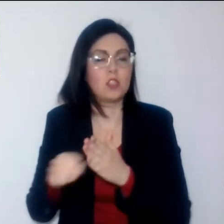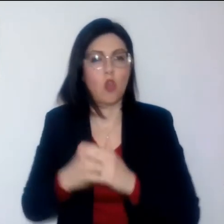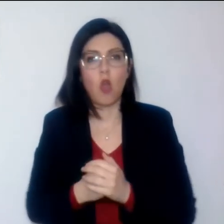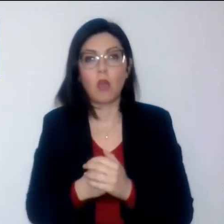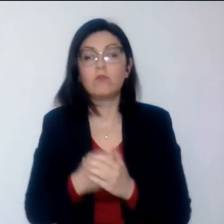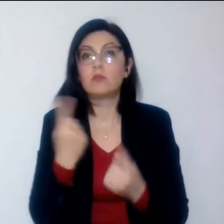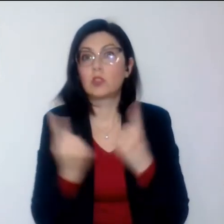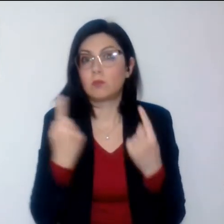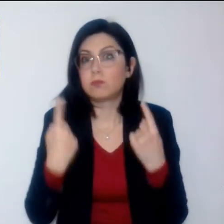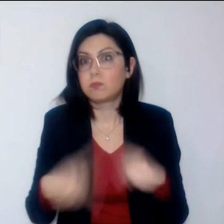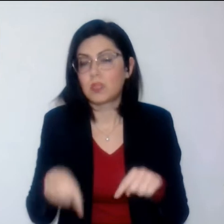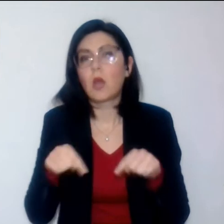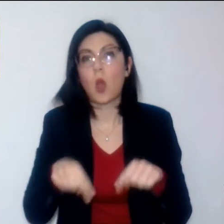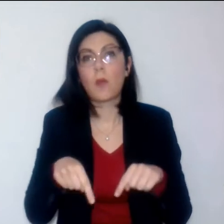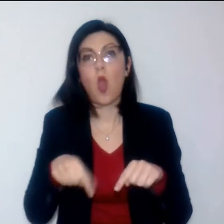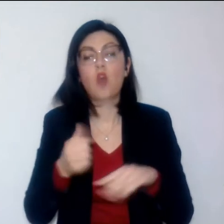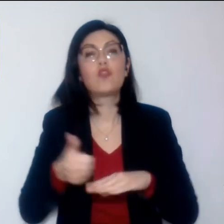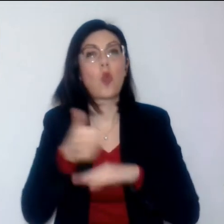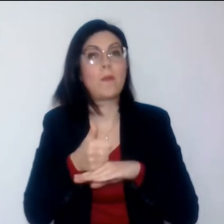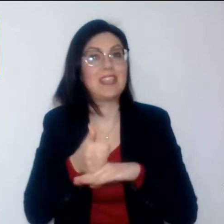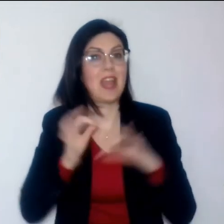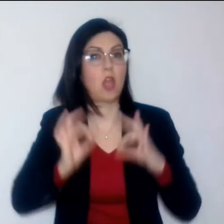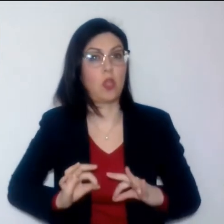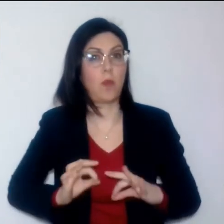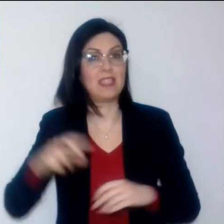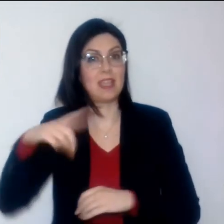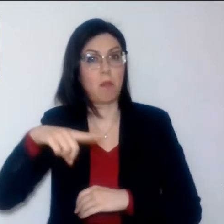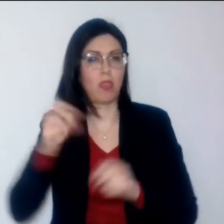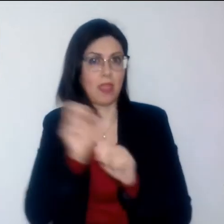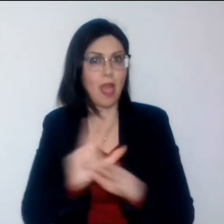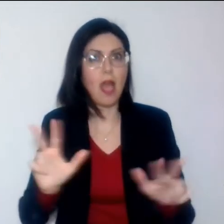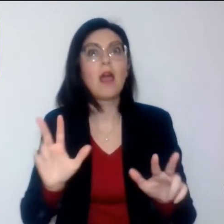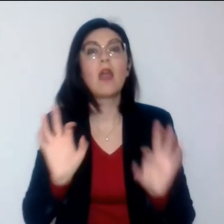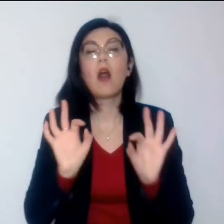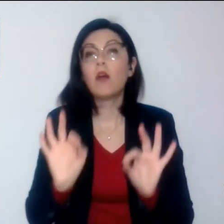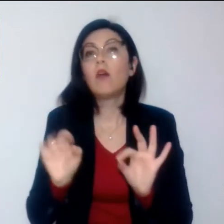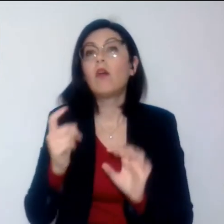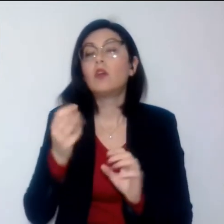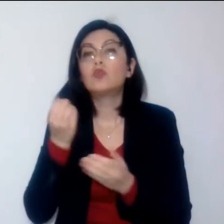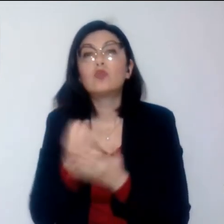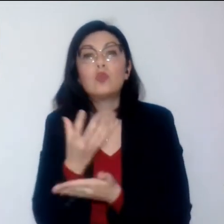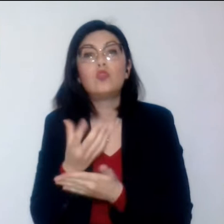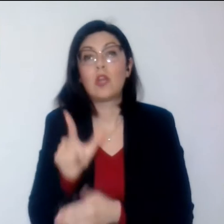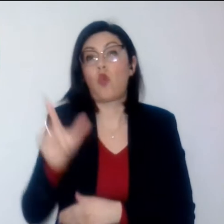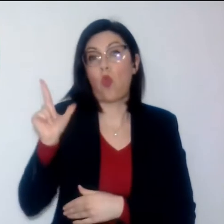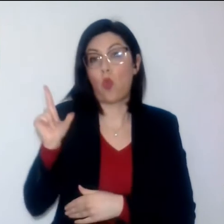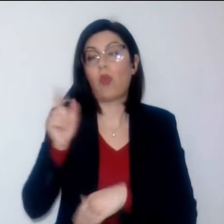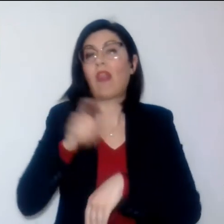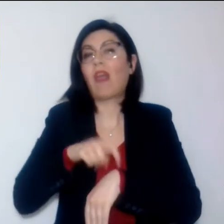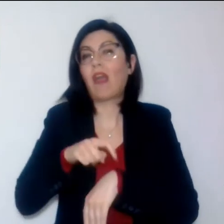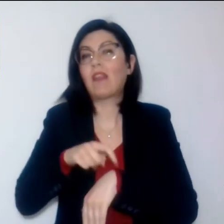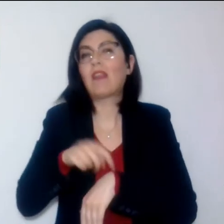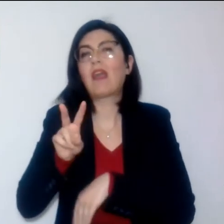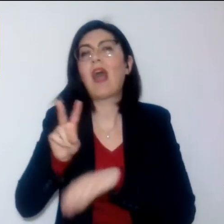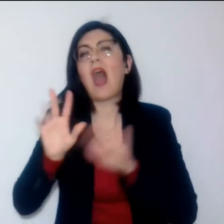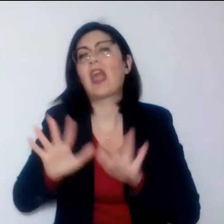dal commissariato di pontedera risale alla serata di lunedì scorso intorno alle 22